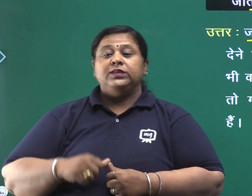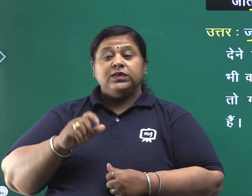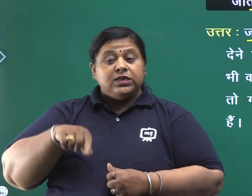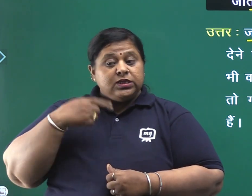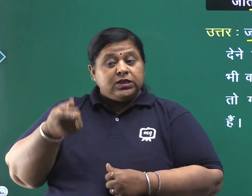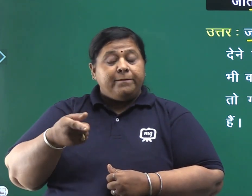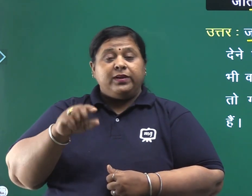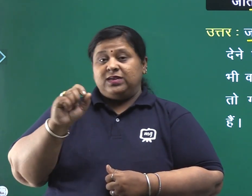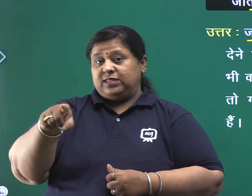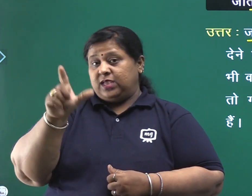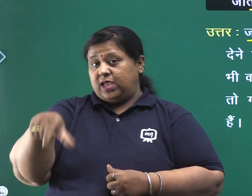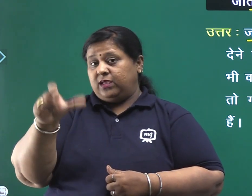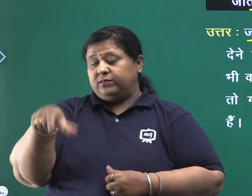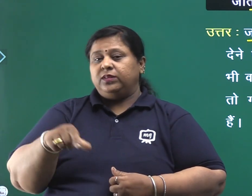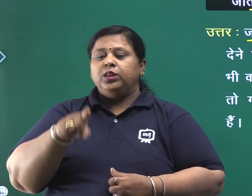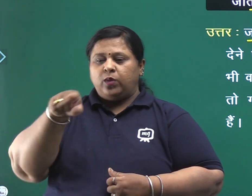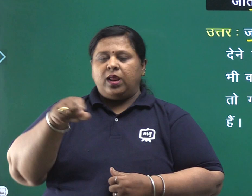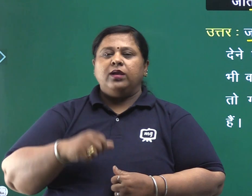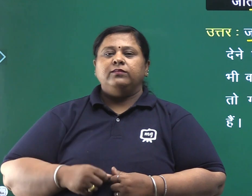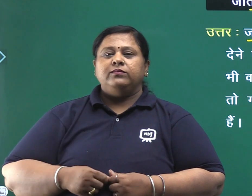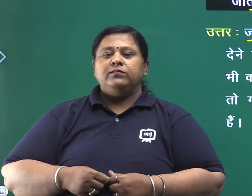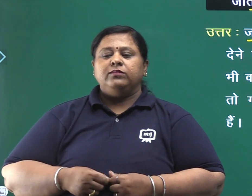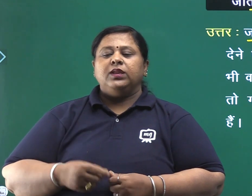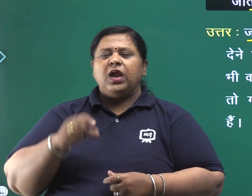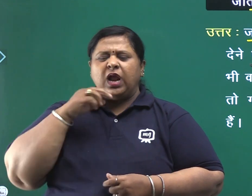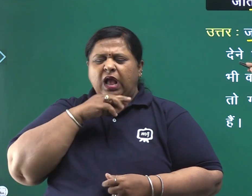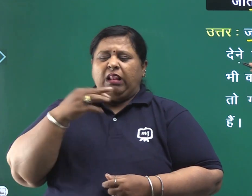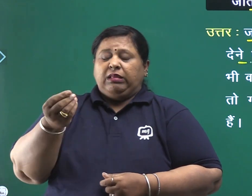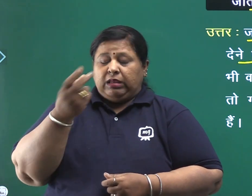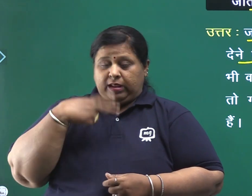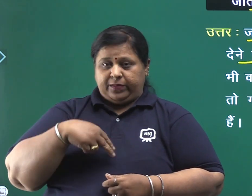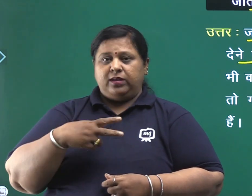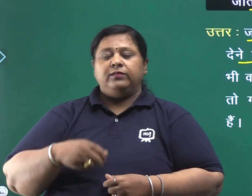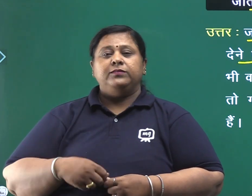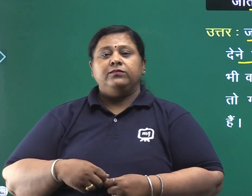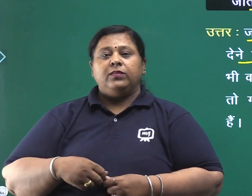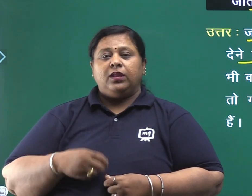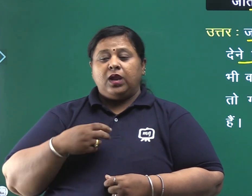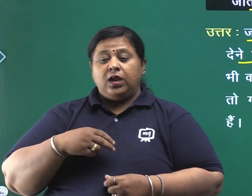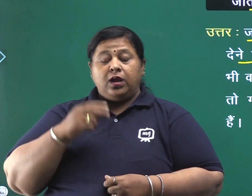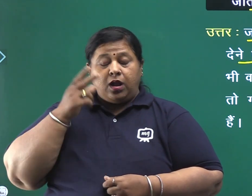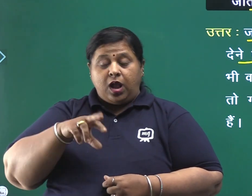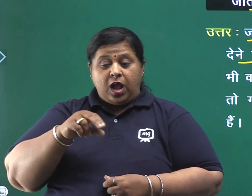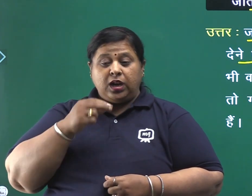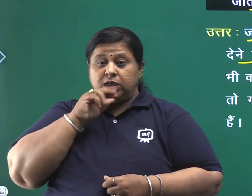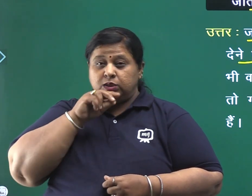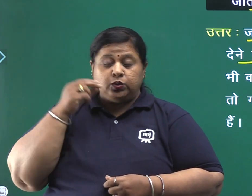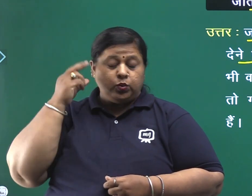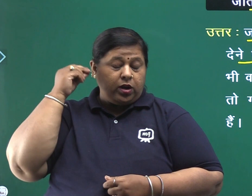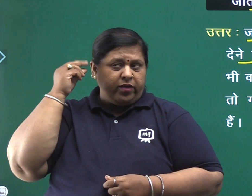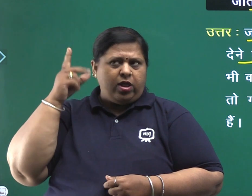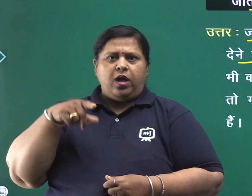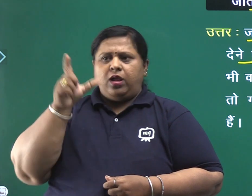जब किसी के द्वारा गाली देने पर गाली सुनने वाला